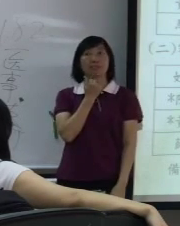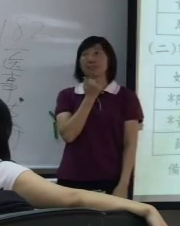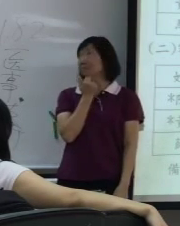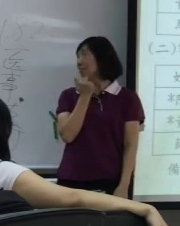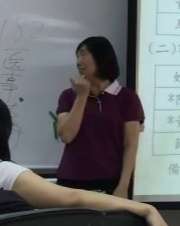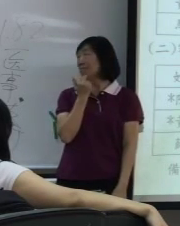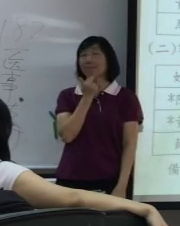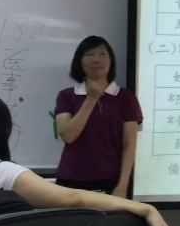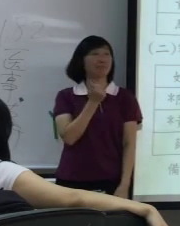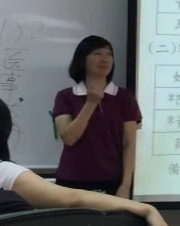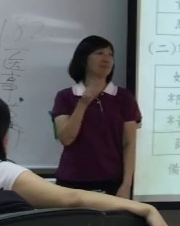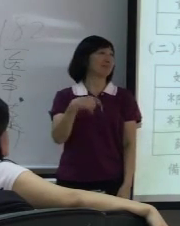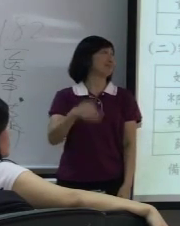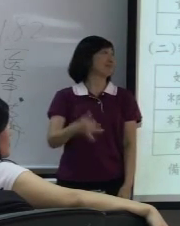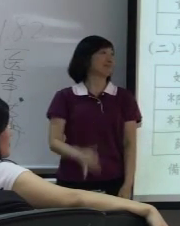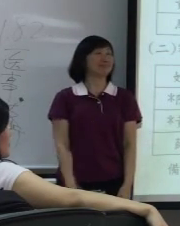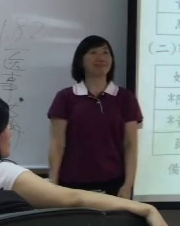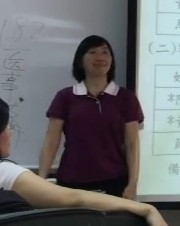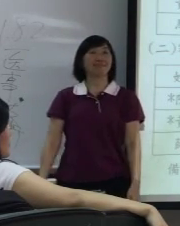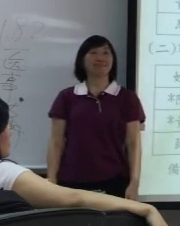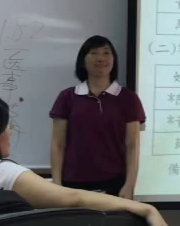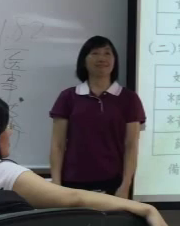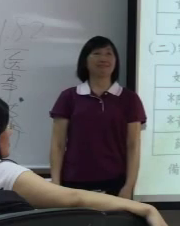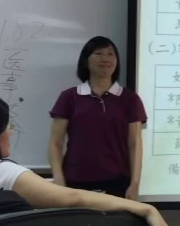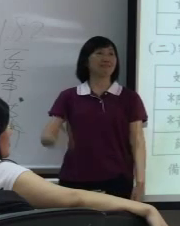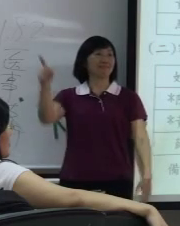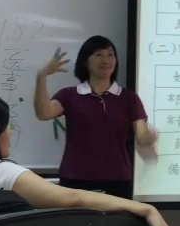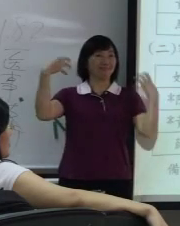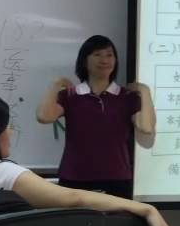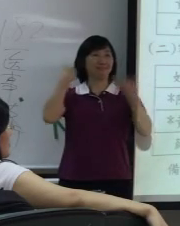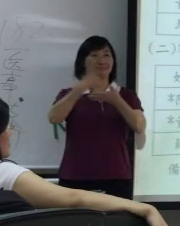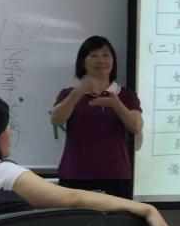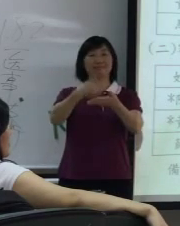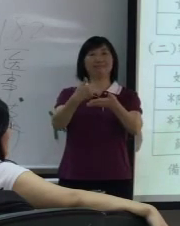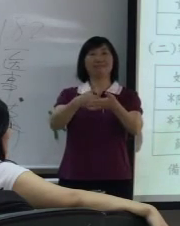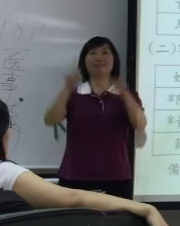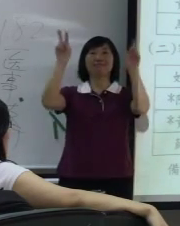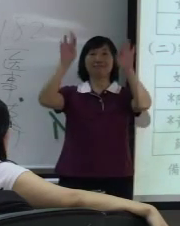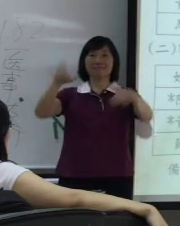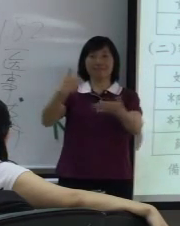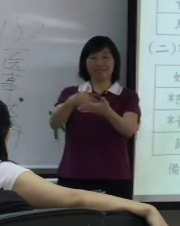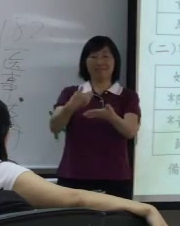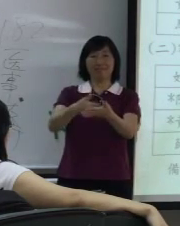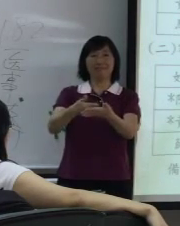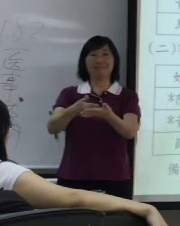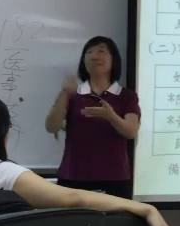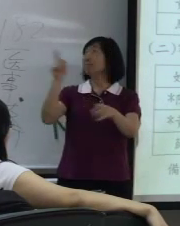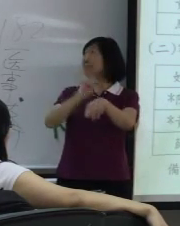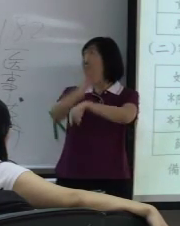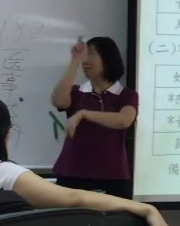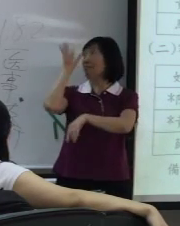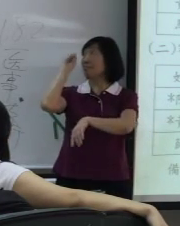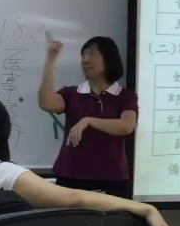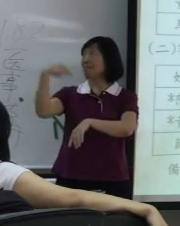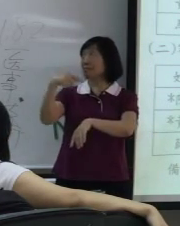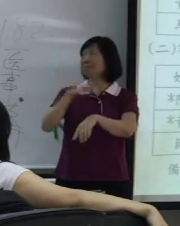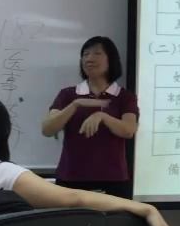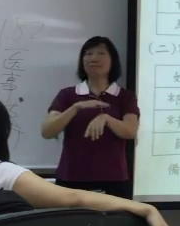辉。就是负责电脑绘图的十点钟会来、哦、